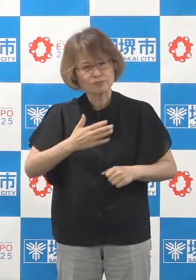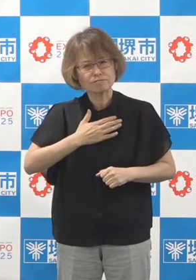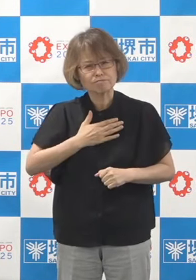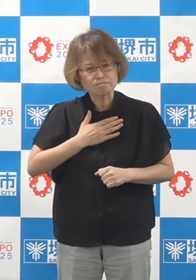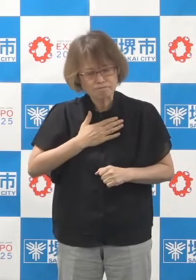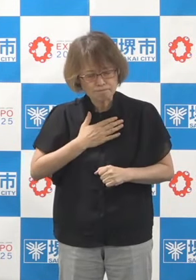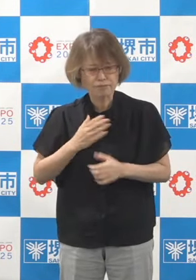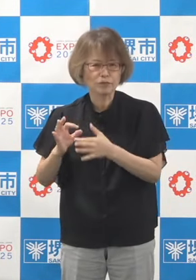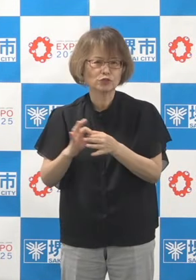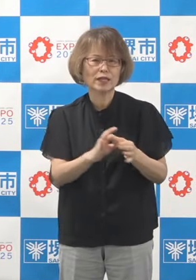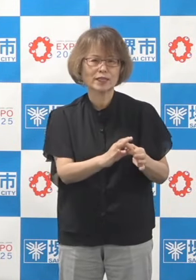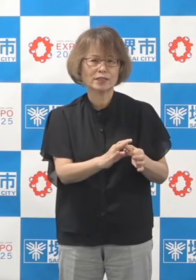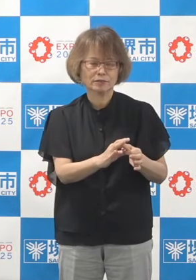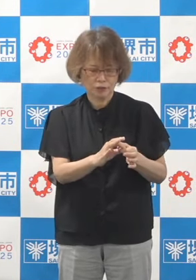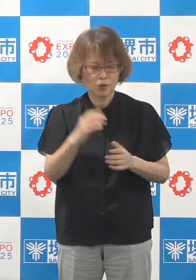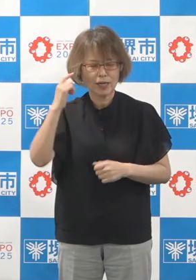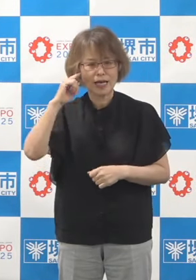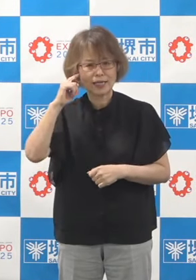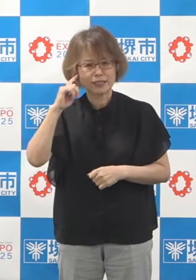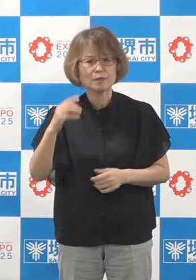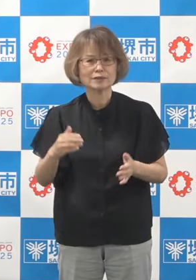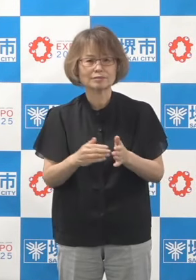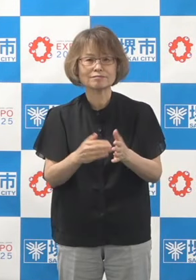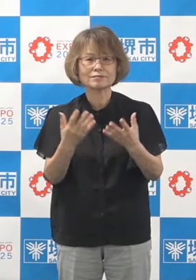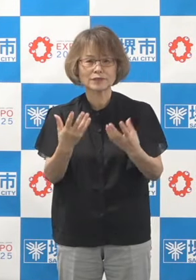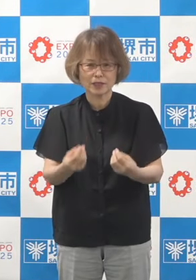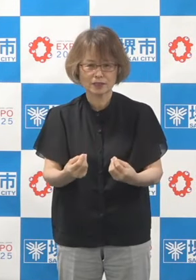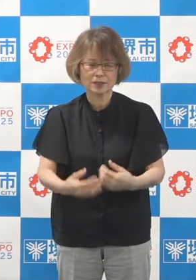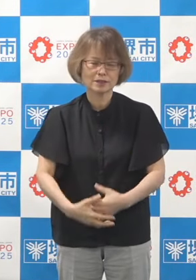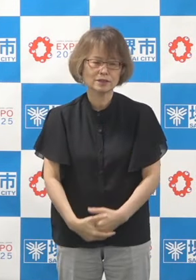注ぎたいと考えております。私からは以上です。